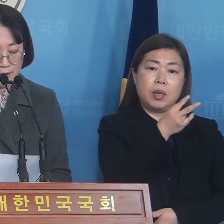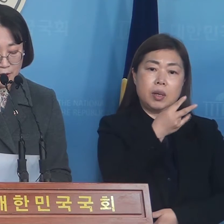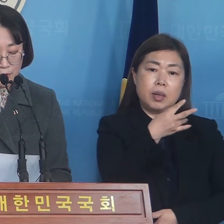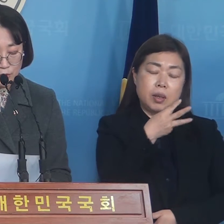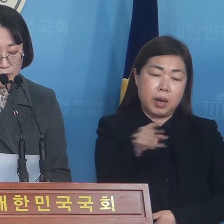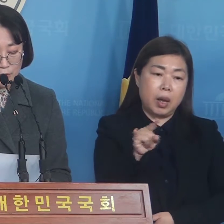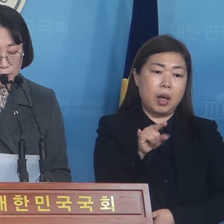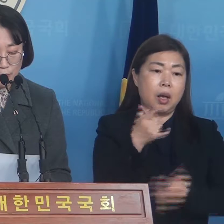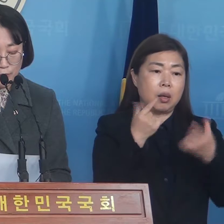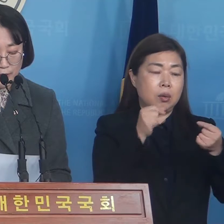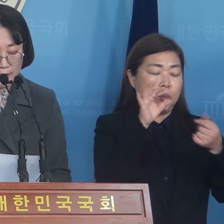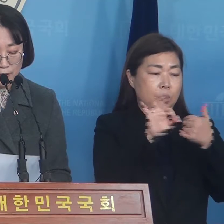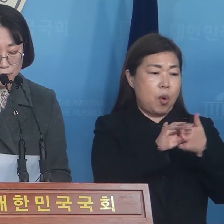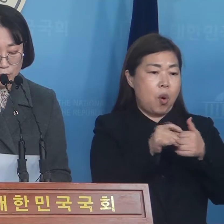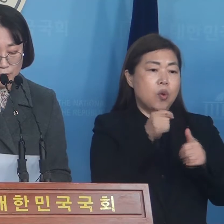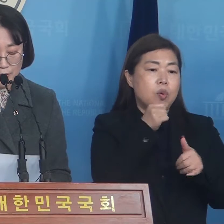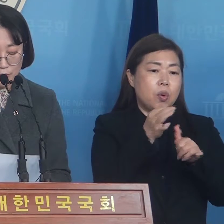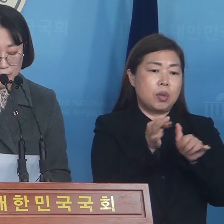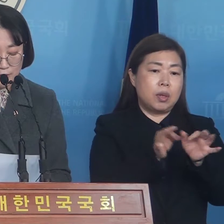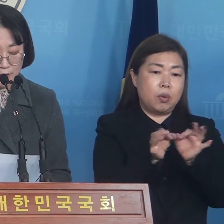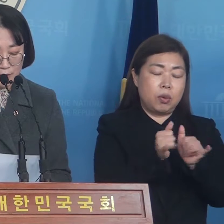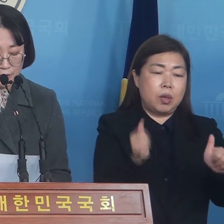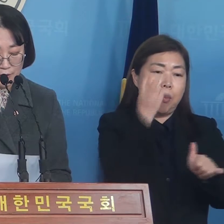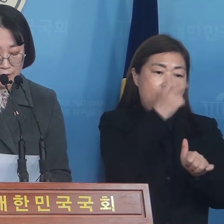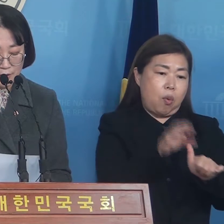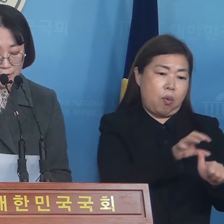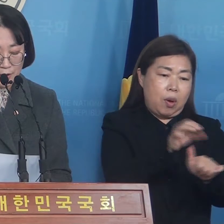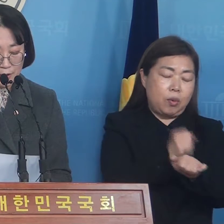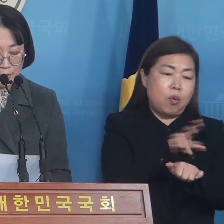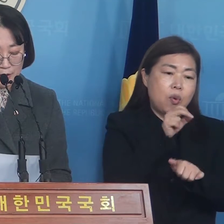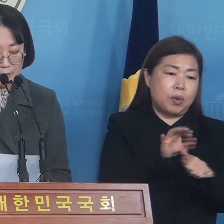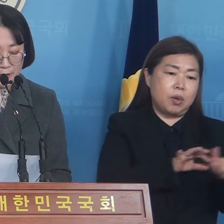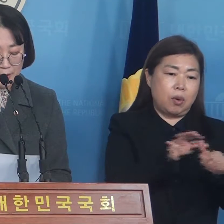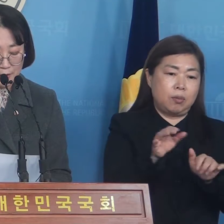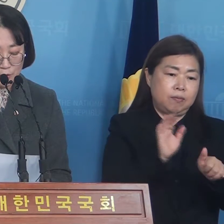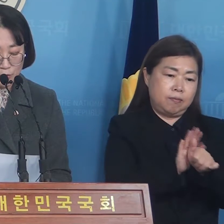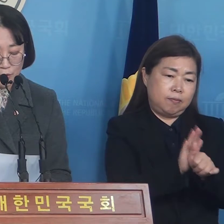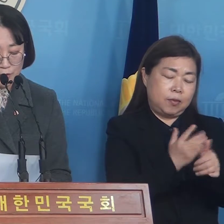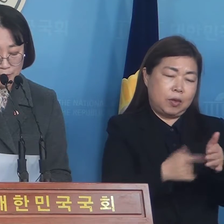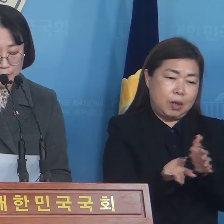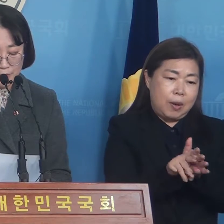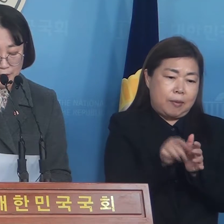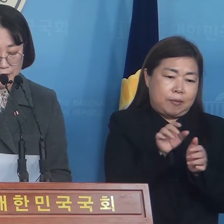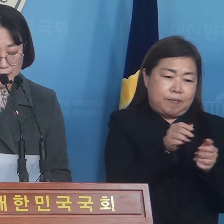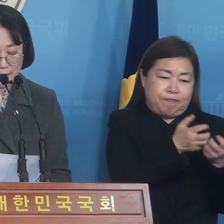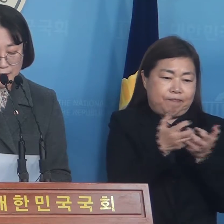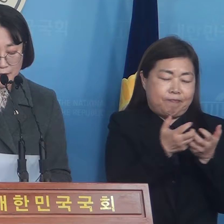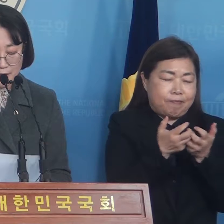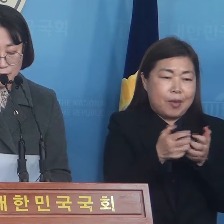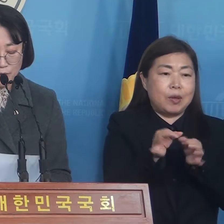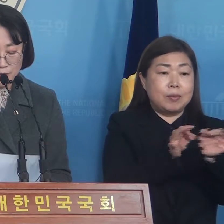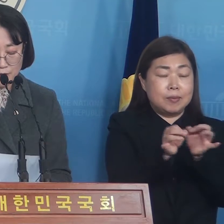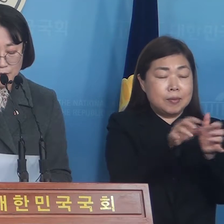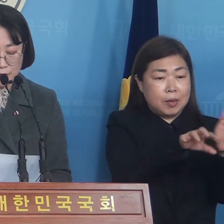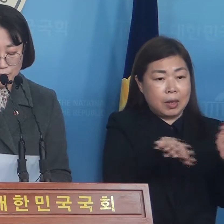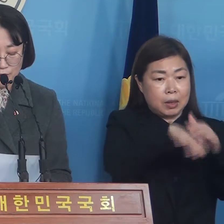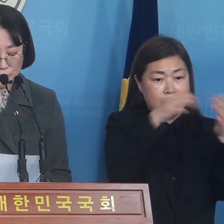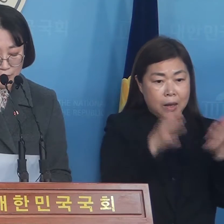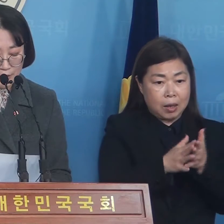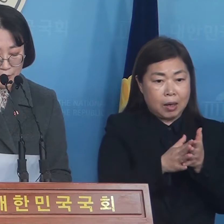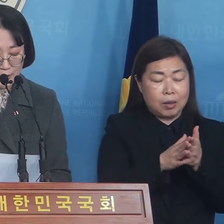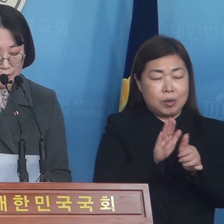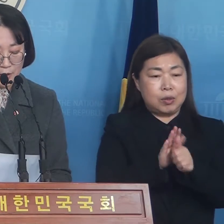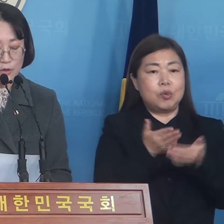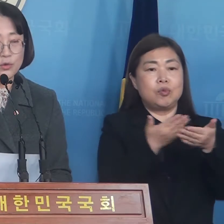지자체에서는 소상공인 보호와 골목 상권 활성화를 위해서 이 밀집된 영역 점포들이 하나의 상권을 형성한